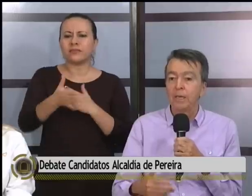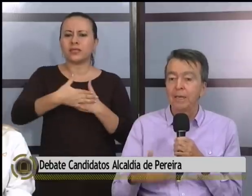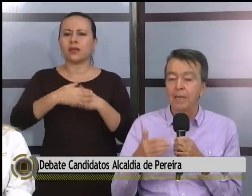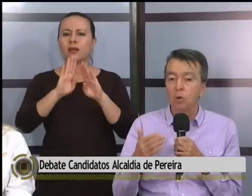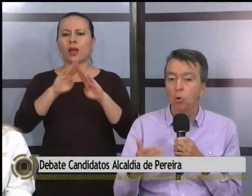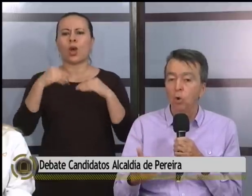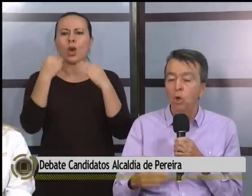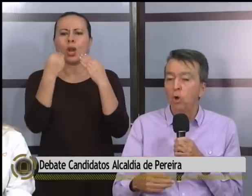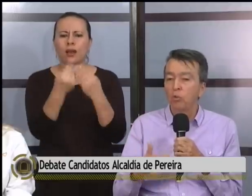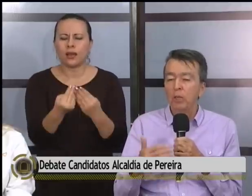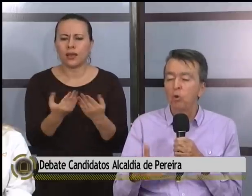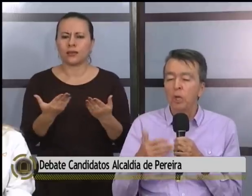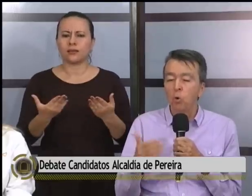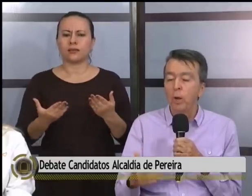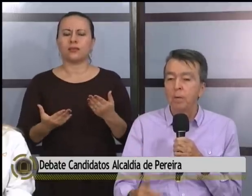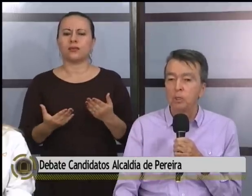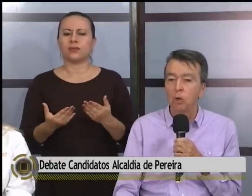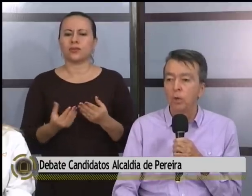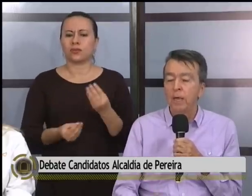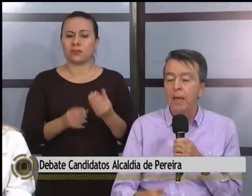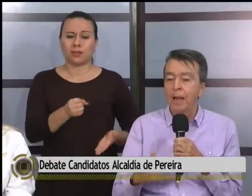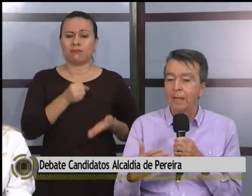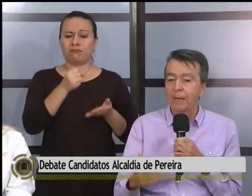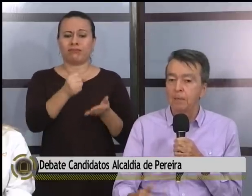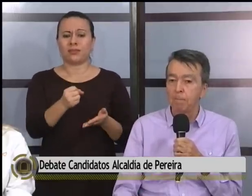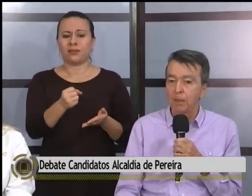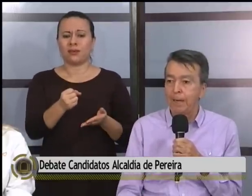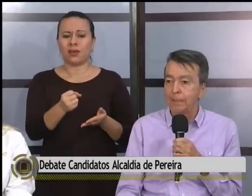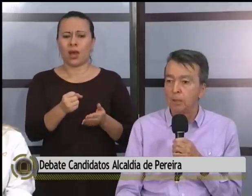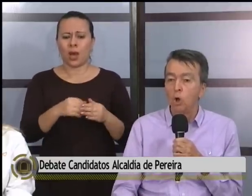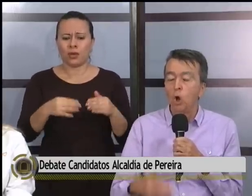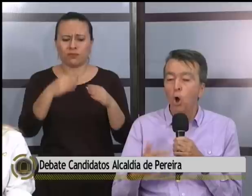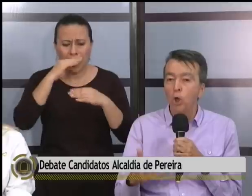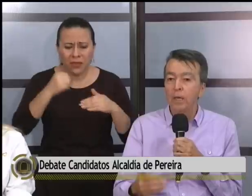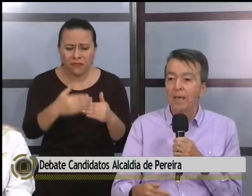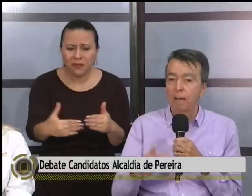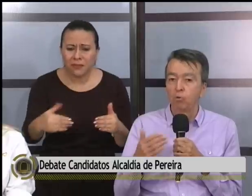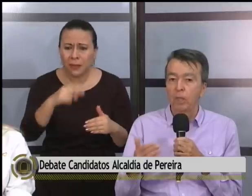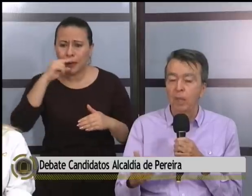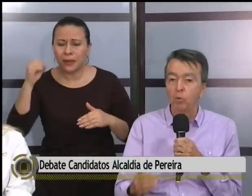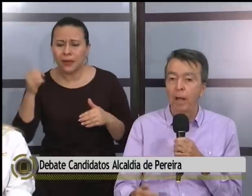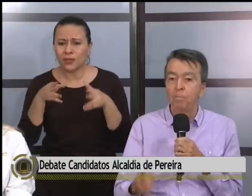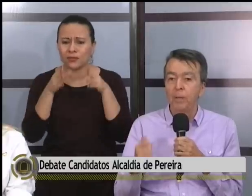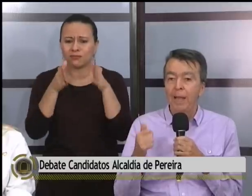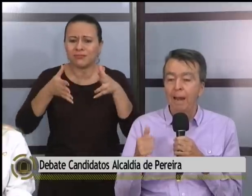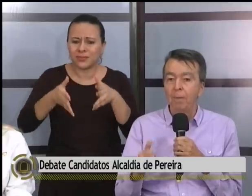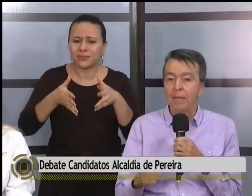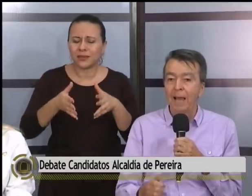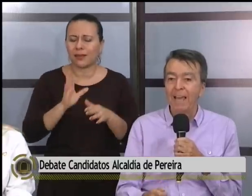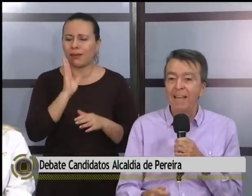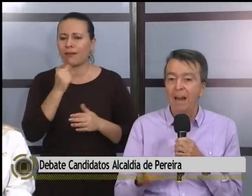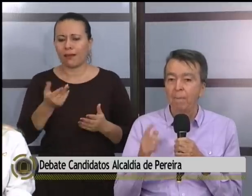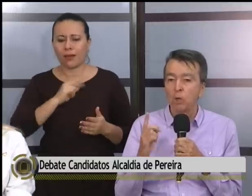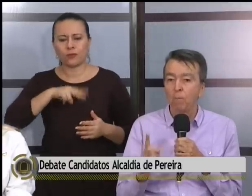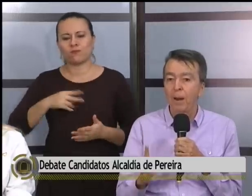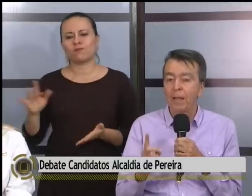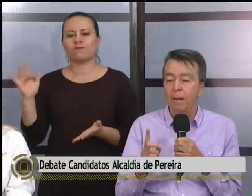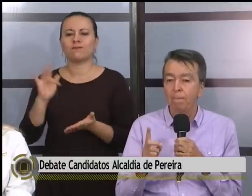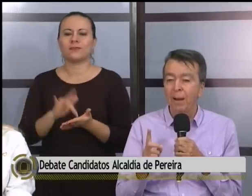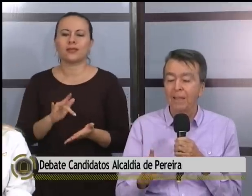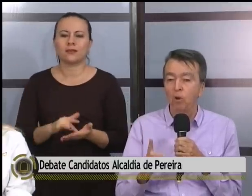que no se hizo ninguna inversión en jardines infantiles, hoy estamos en deuda, en la medida en que la